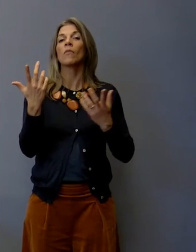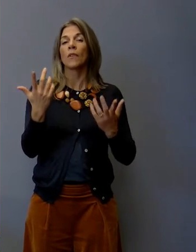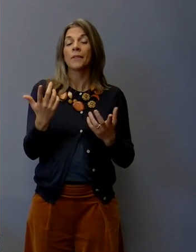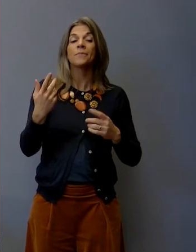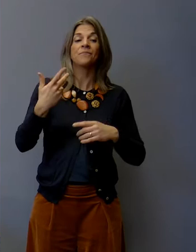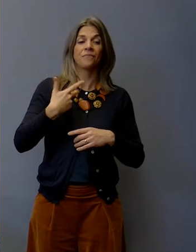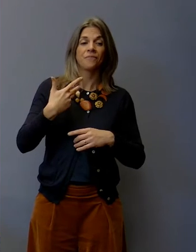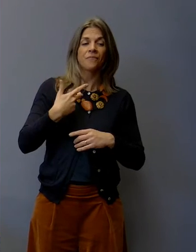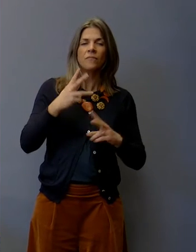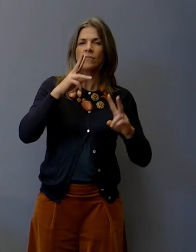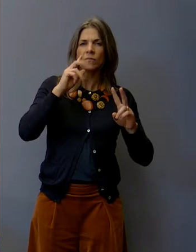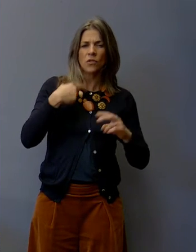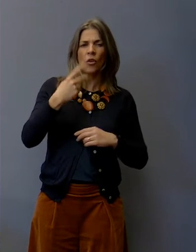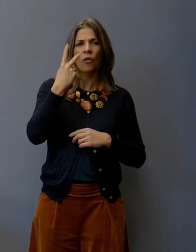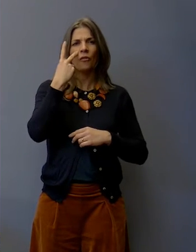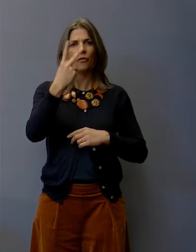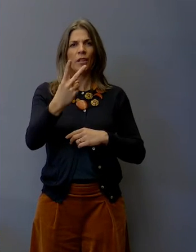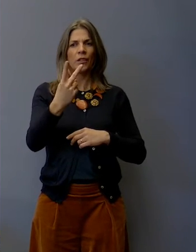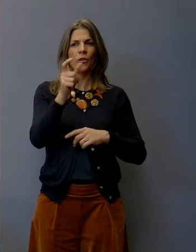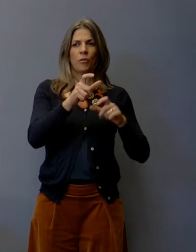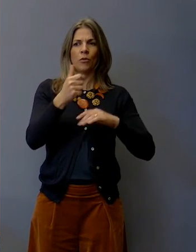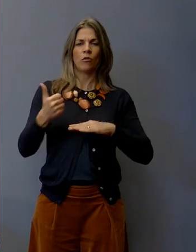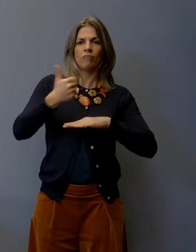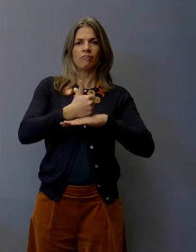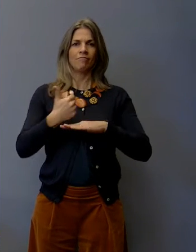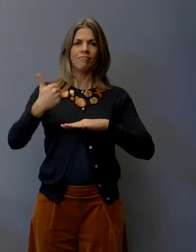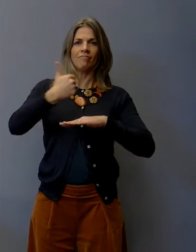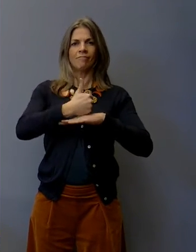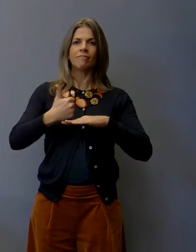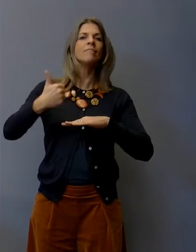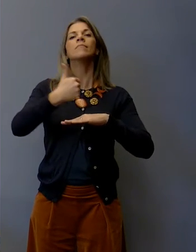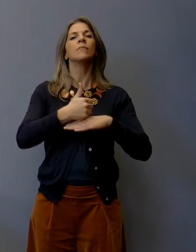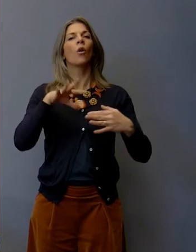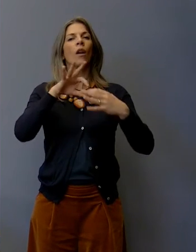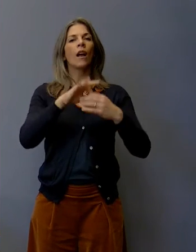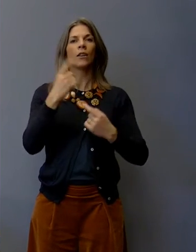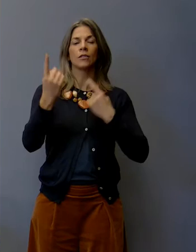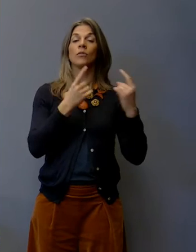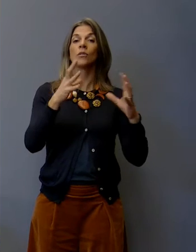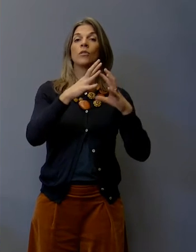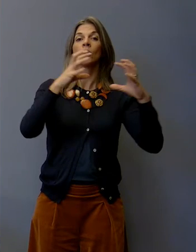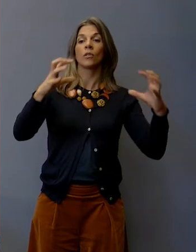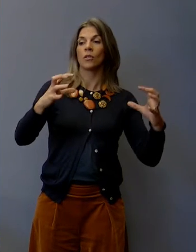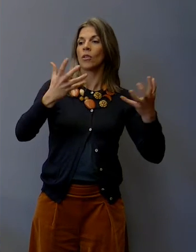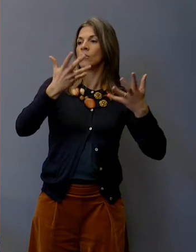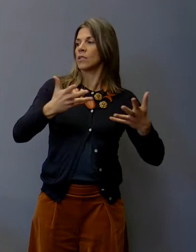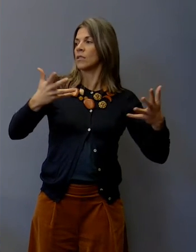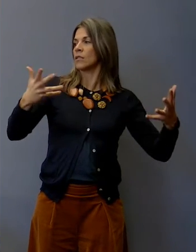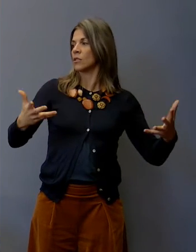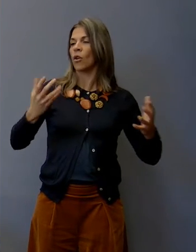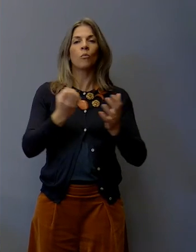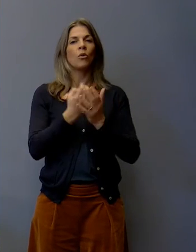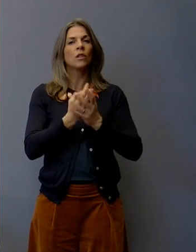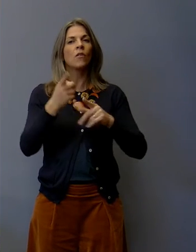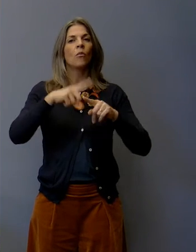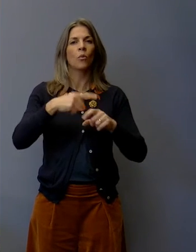ricerca di protagonismo attivo sui grandi fatti industriali sulle dinamiche che investono il nostro tessuto produttivo ed il lavoro oppure vi